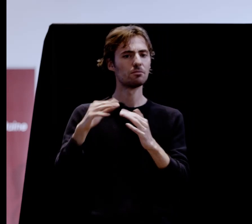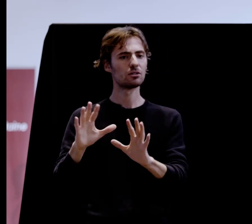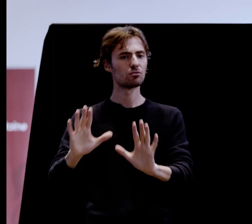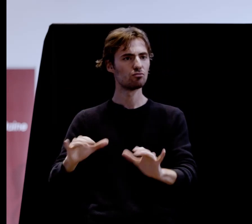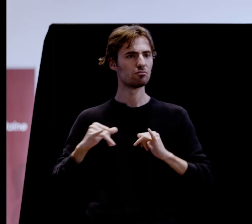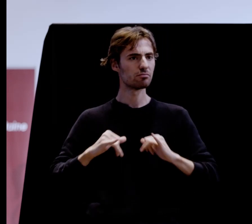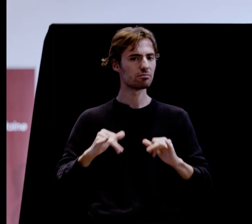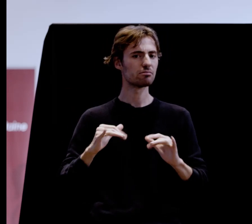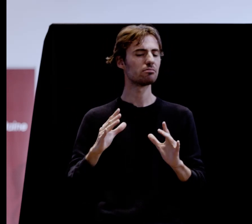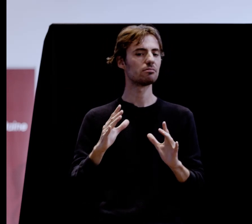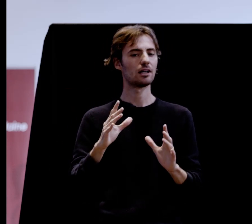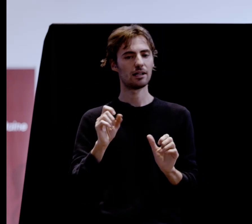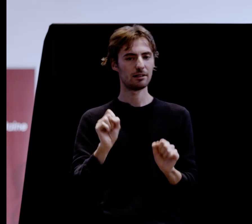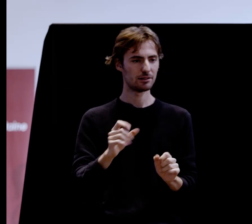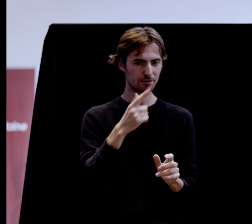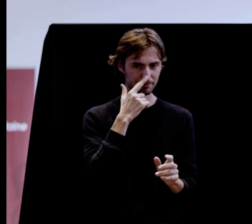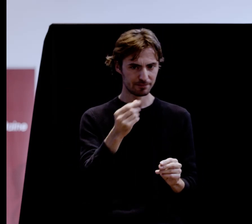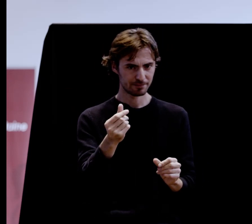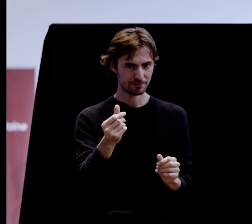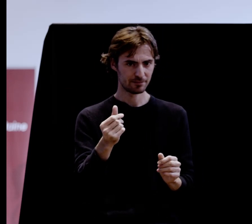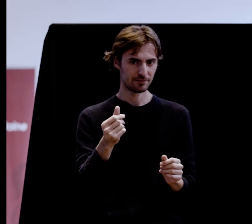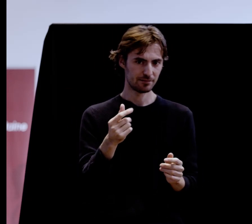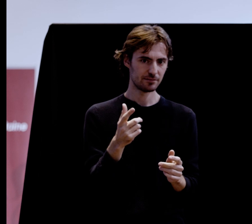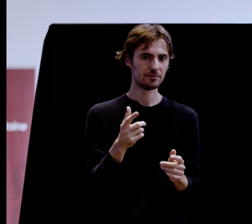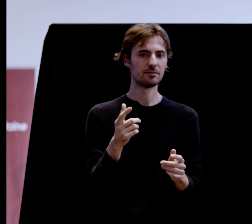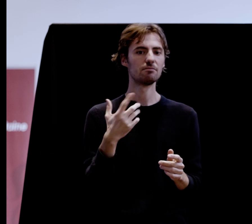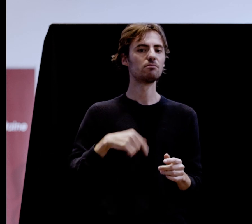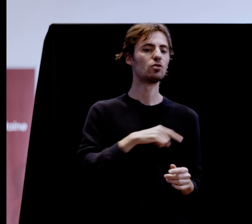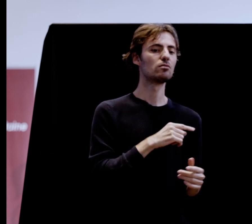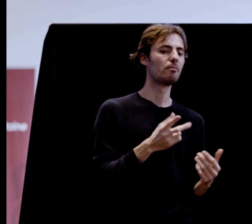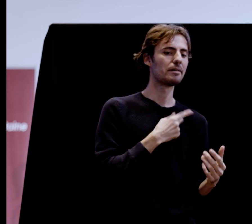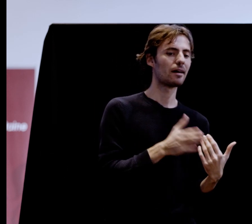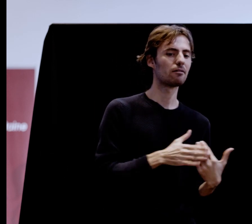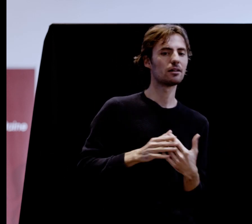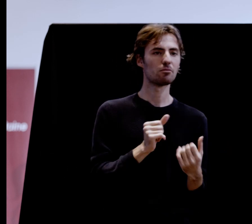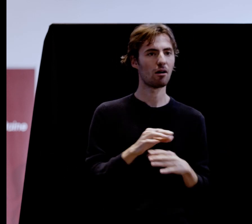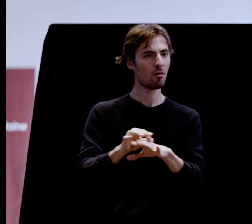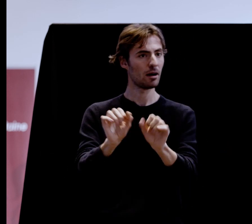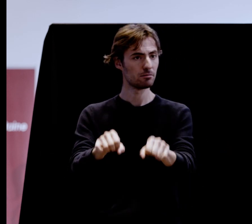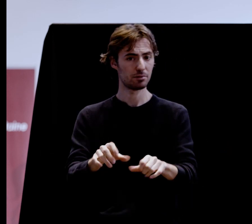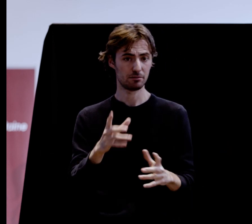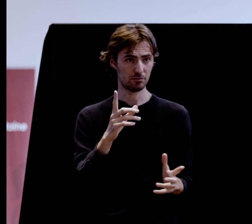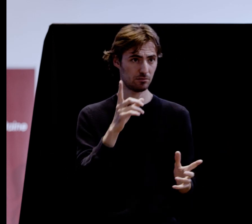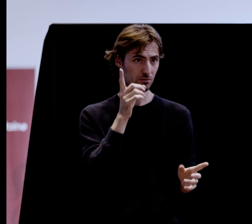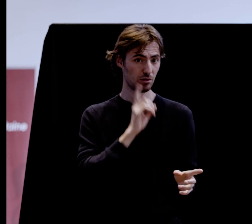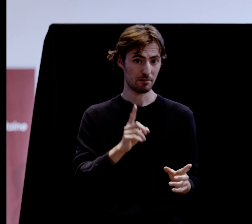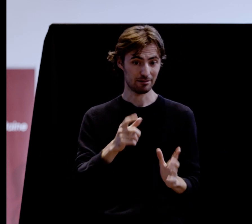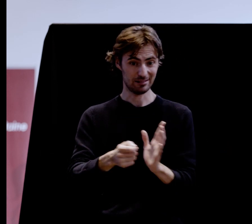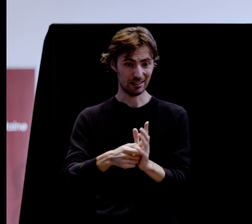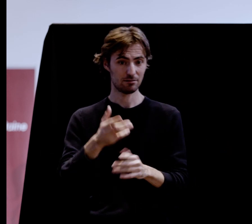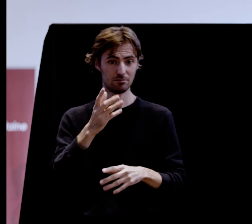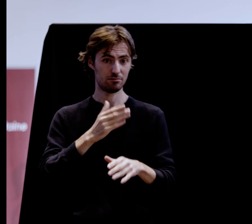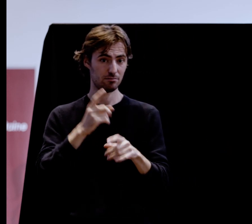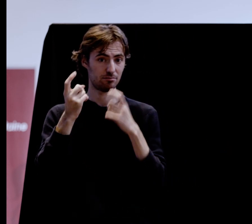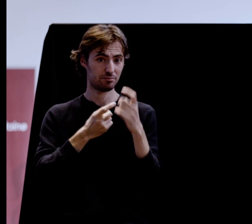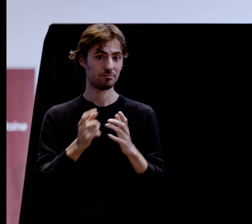tranquille, et justement, ça va permettre d'être dans le coin et d'accompagner, pourquoi pas? On peut planifier la date des premières règles et